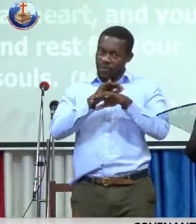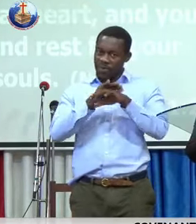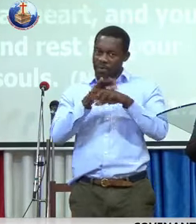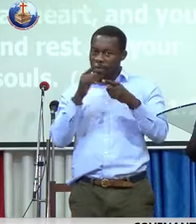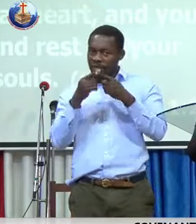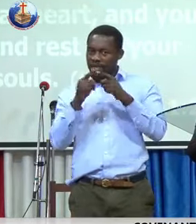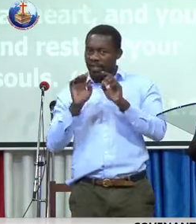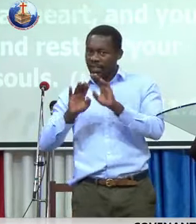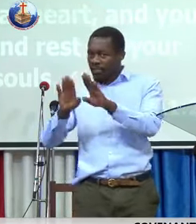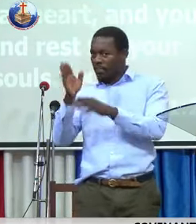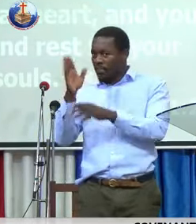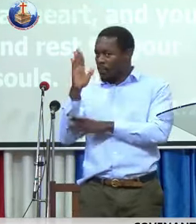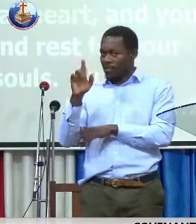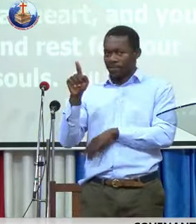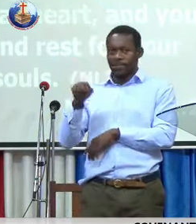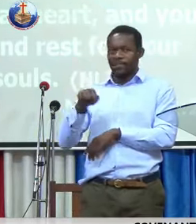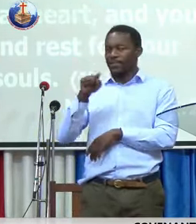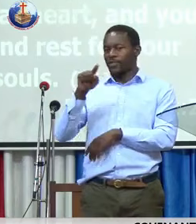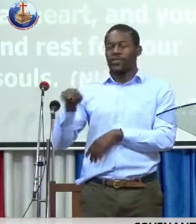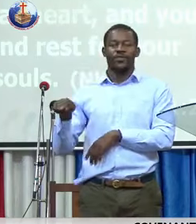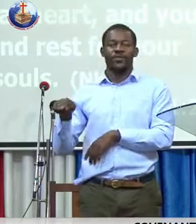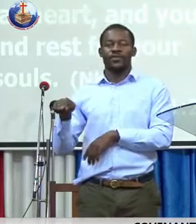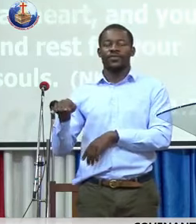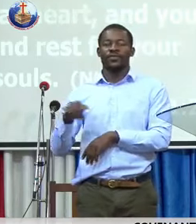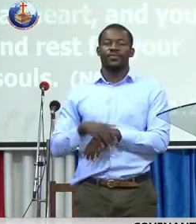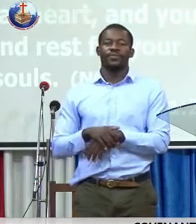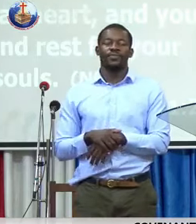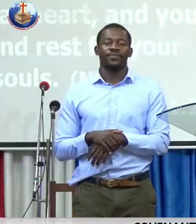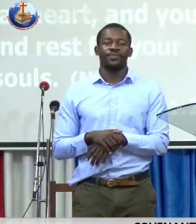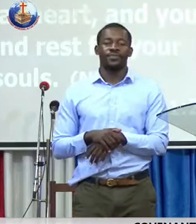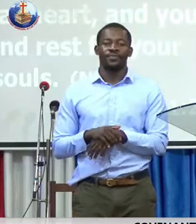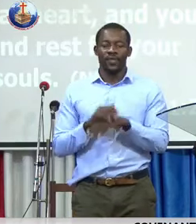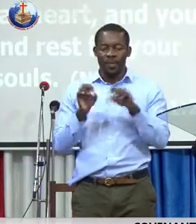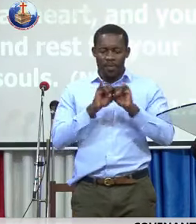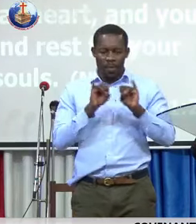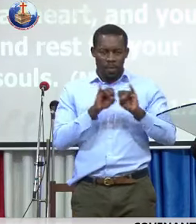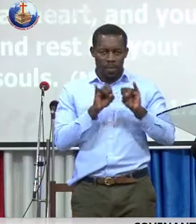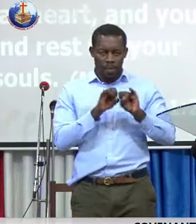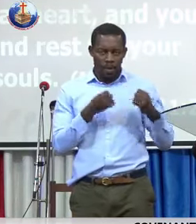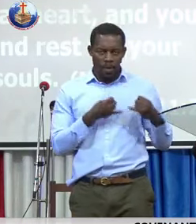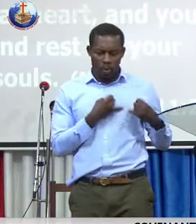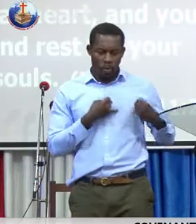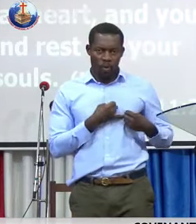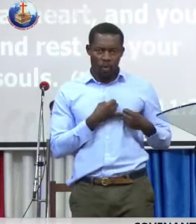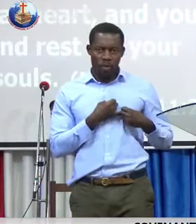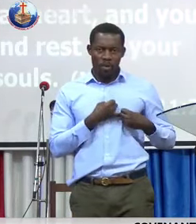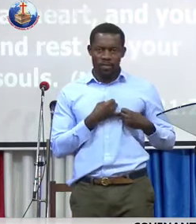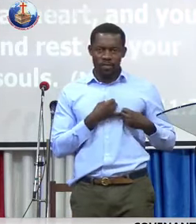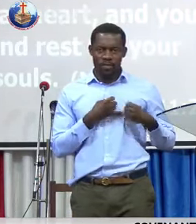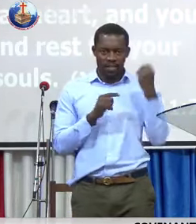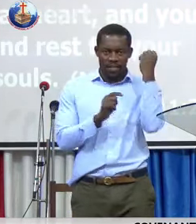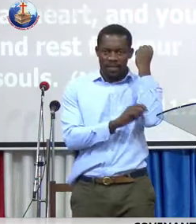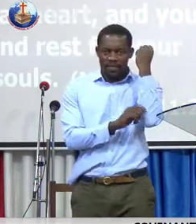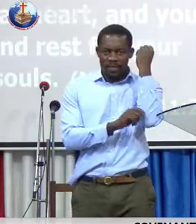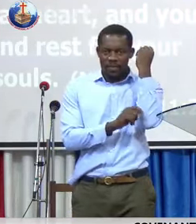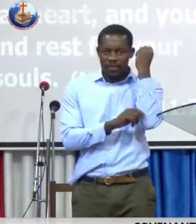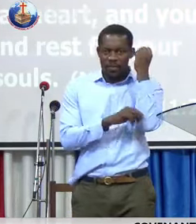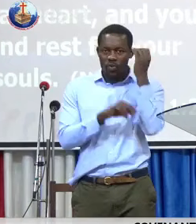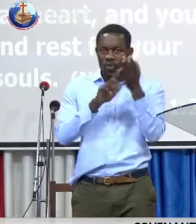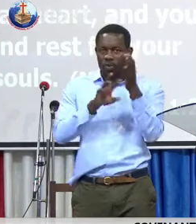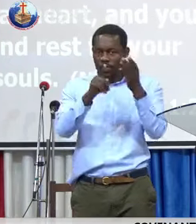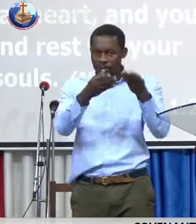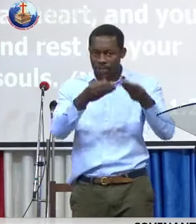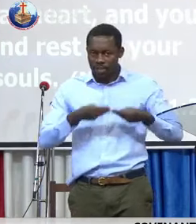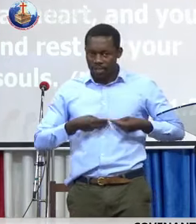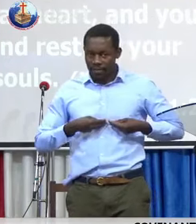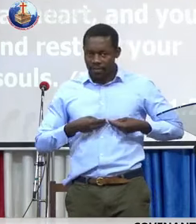kumwangalia Mungu, tugeuke kutoka kwa Mungu. The purity of our hearts is tested with the fame we get. Usafi wa mioyo yetu hujaribiwa na kujulikana ama